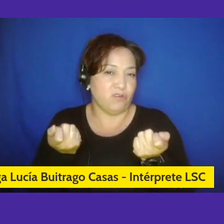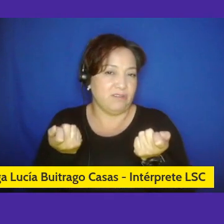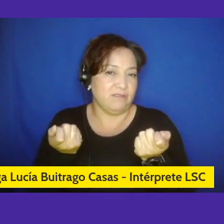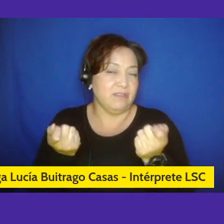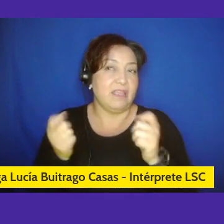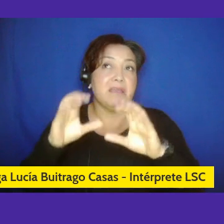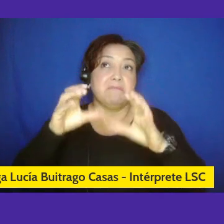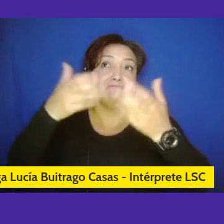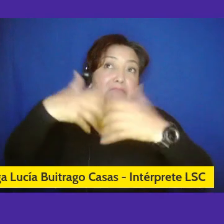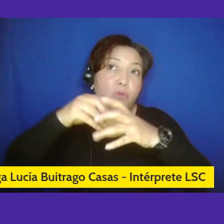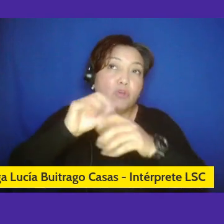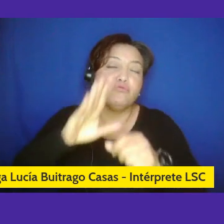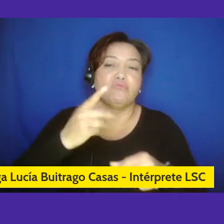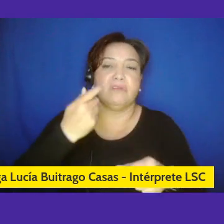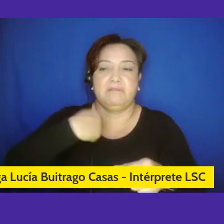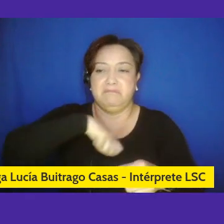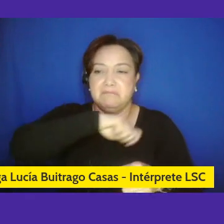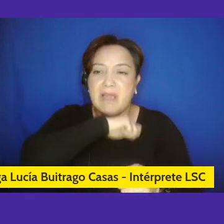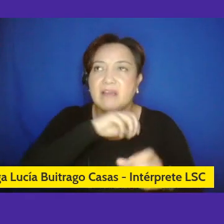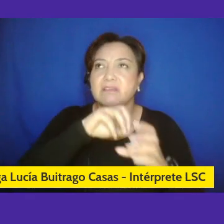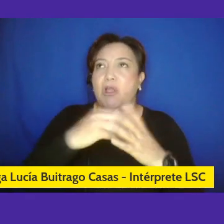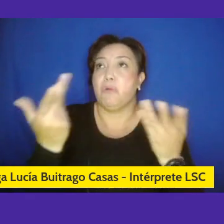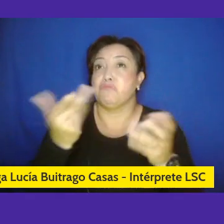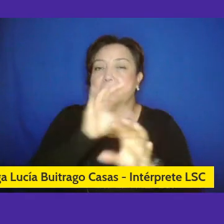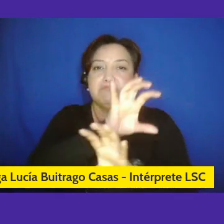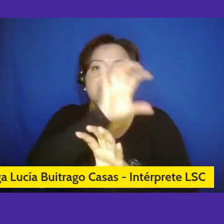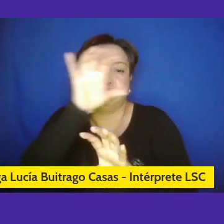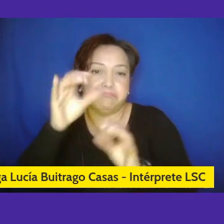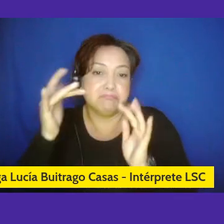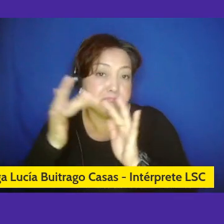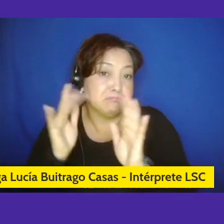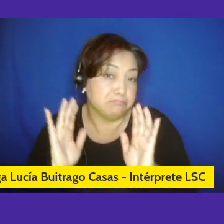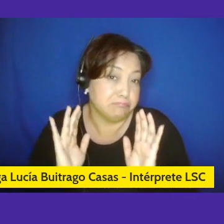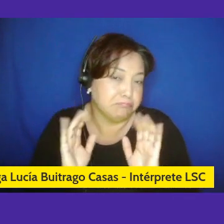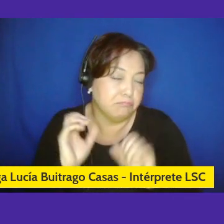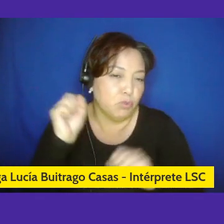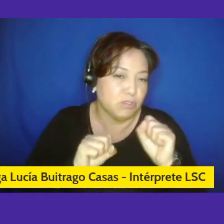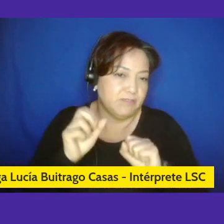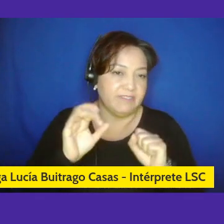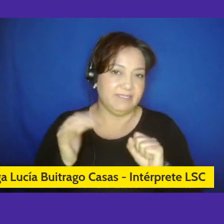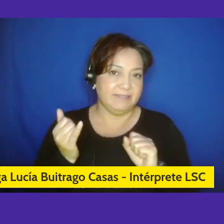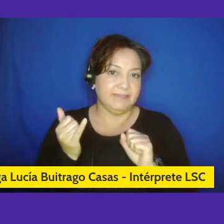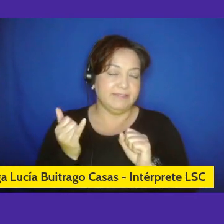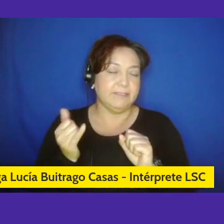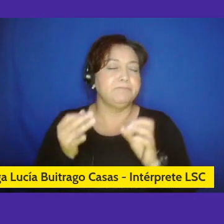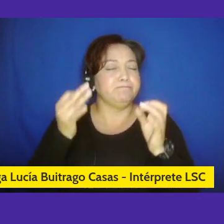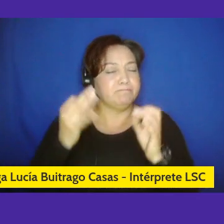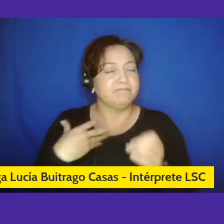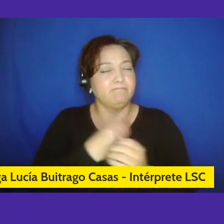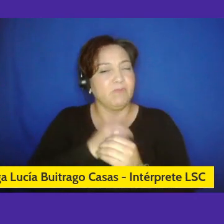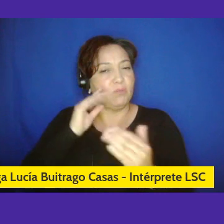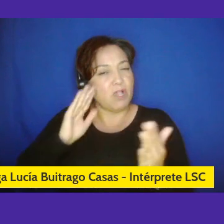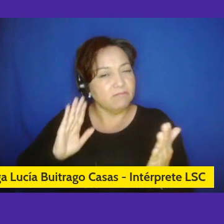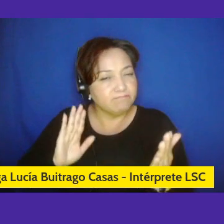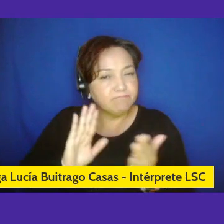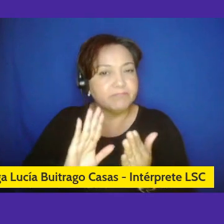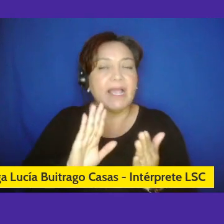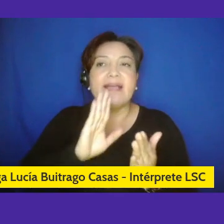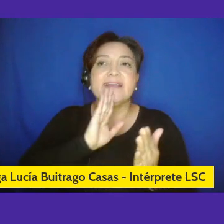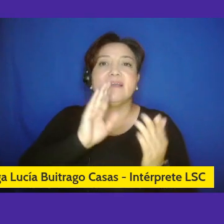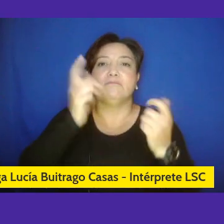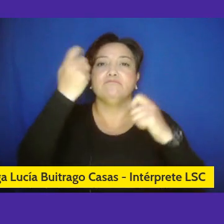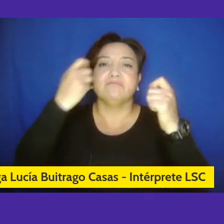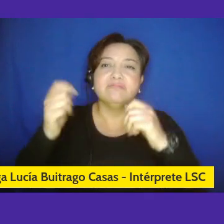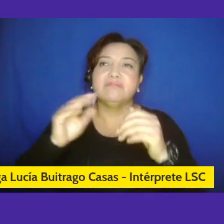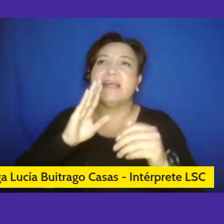de cualquier país. Me parece que va por ese lado. Y sí, es como dije, es acercarse a las distribuidoras, a los